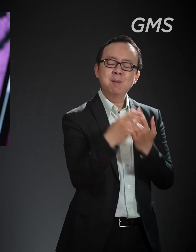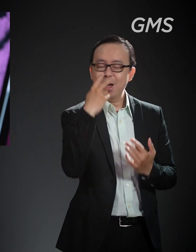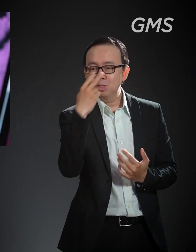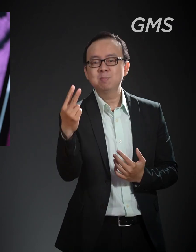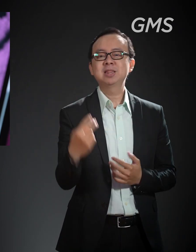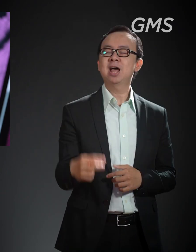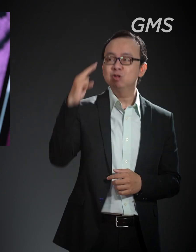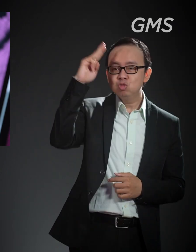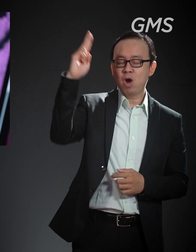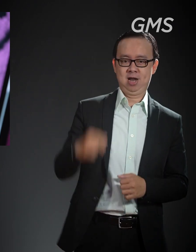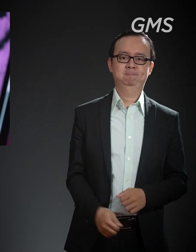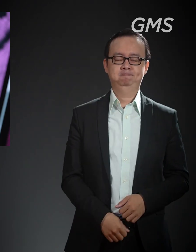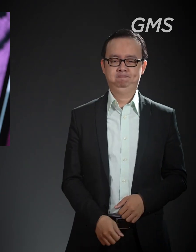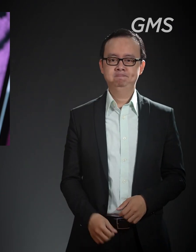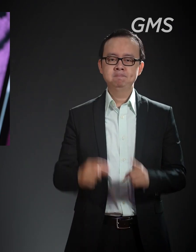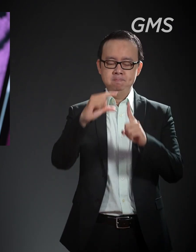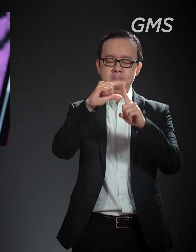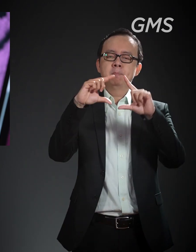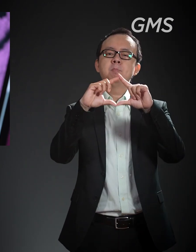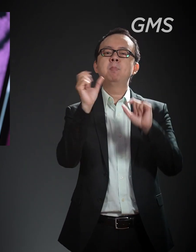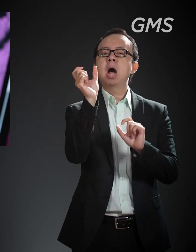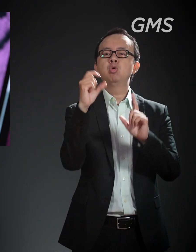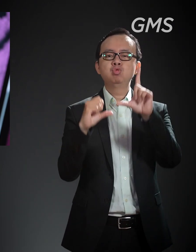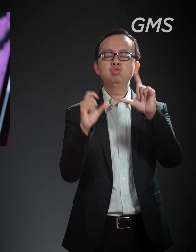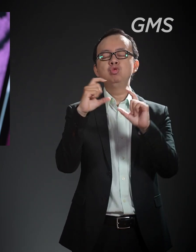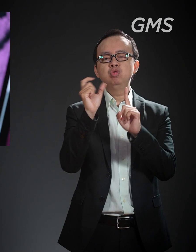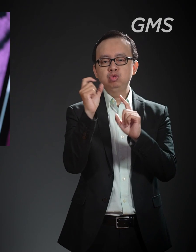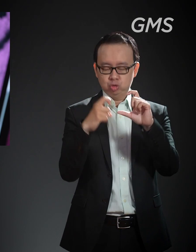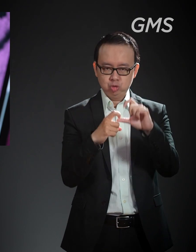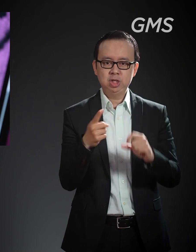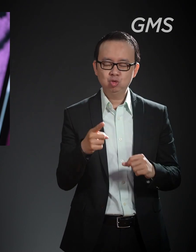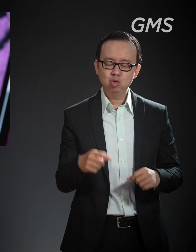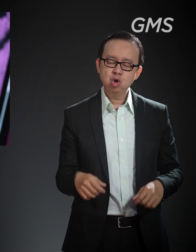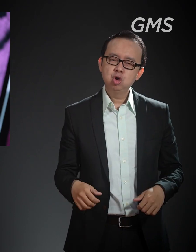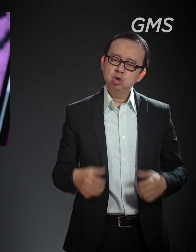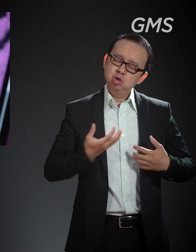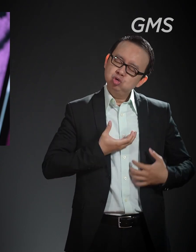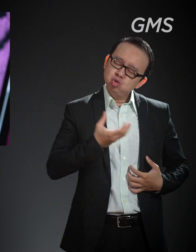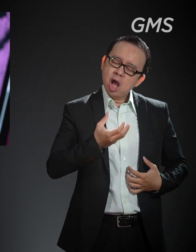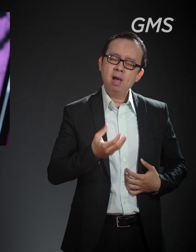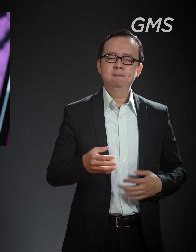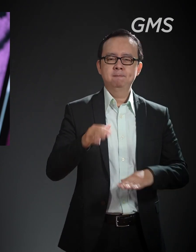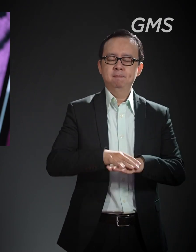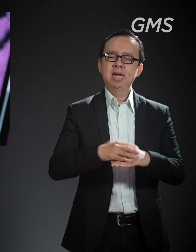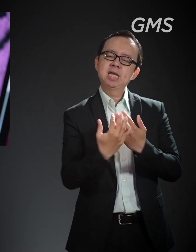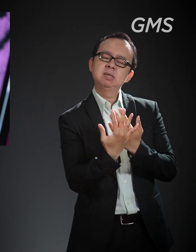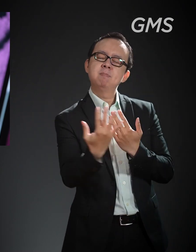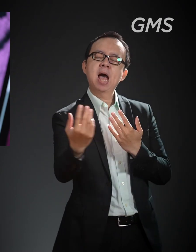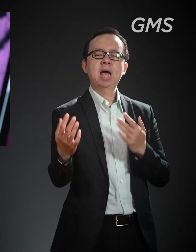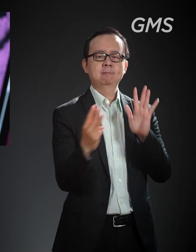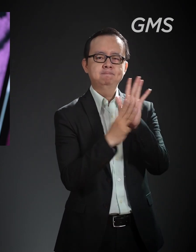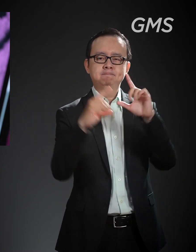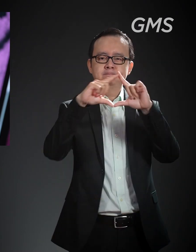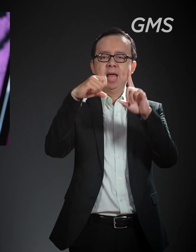membanggakan orang-orang Makedonia dan hati mereka yang dipenuhi dengan kasih. Dan